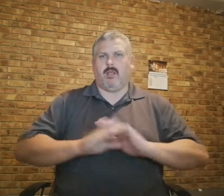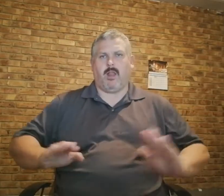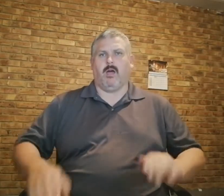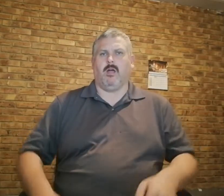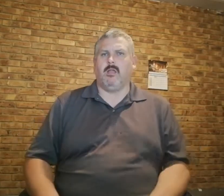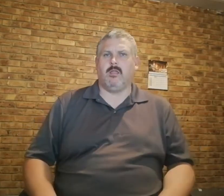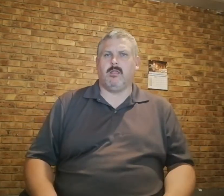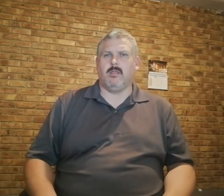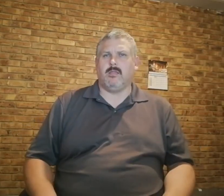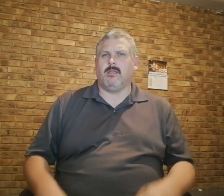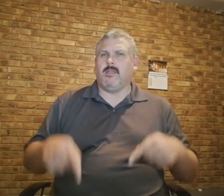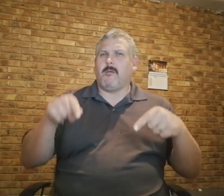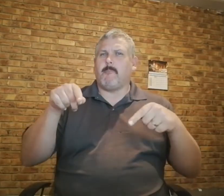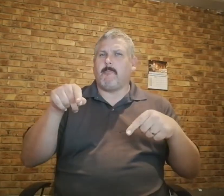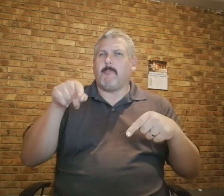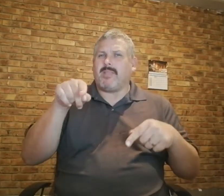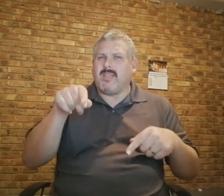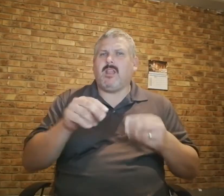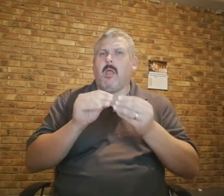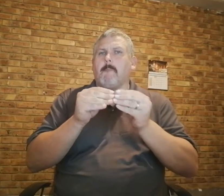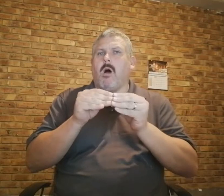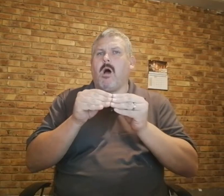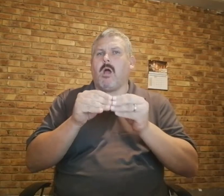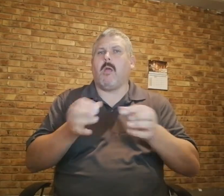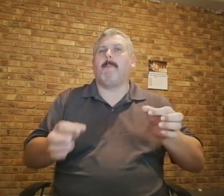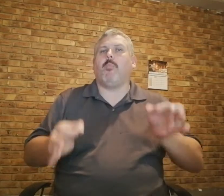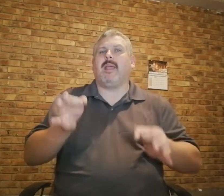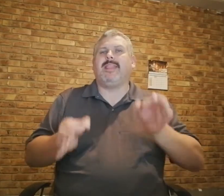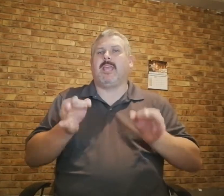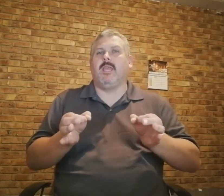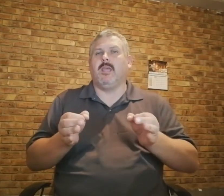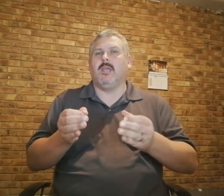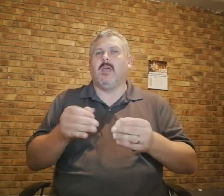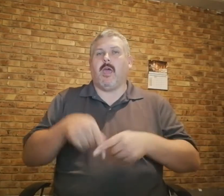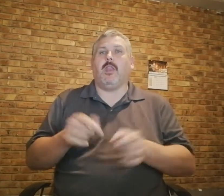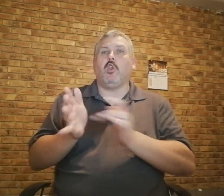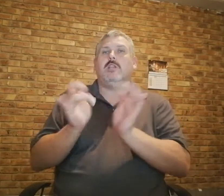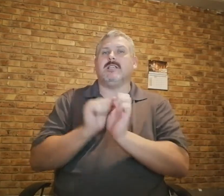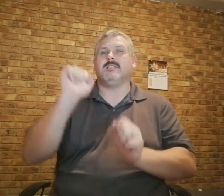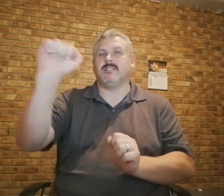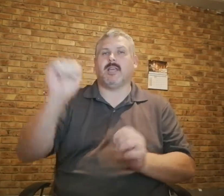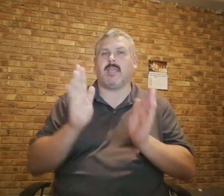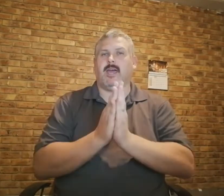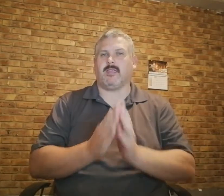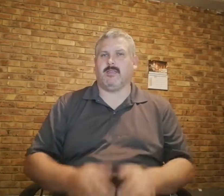klaar. Maar dit maak politiek, en die sê sê kijk.